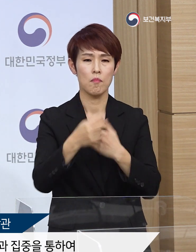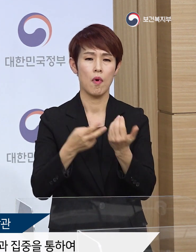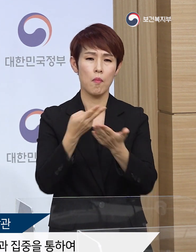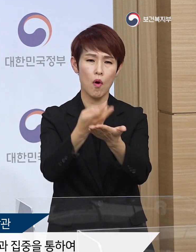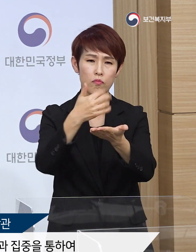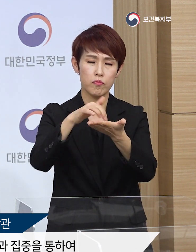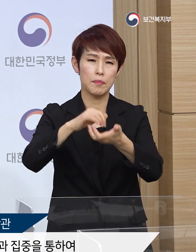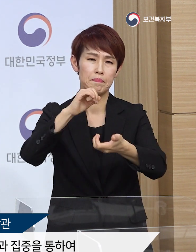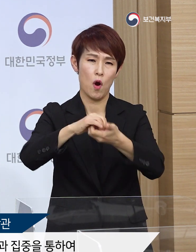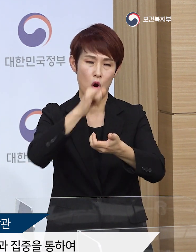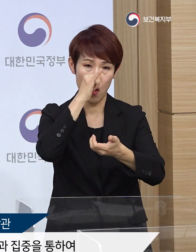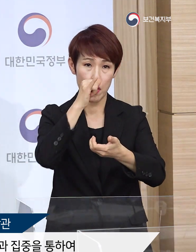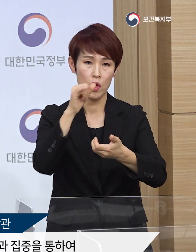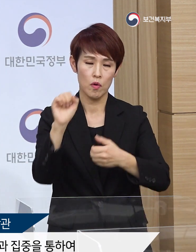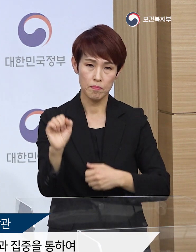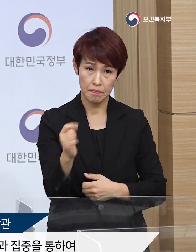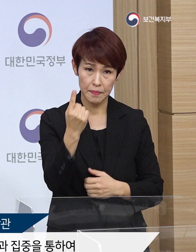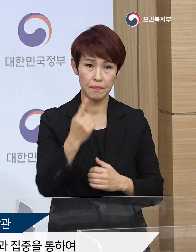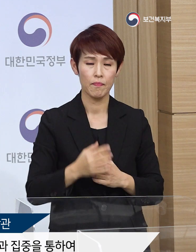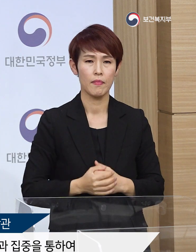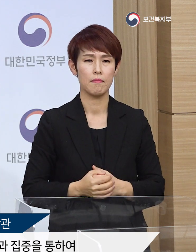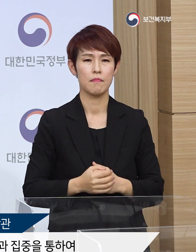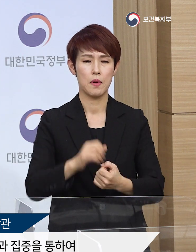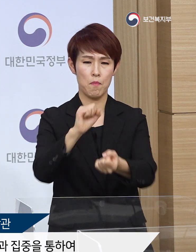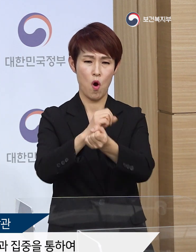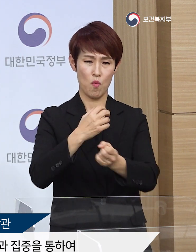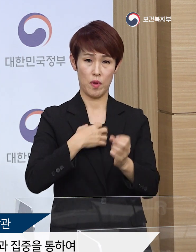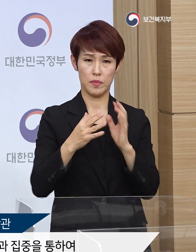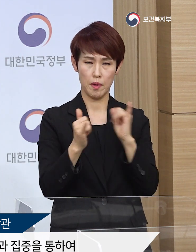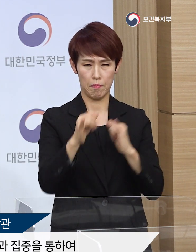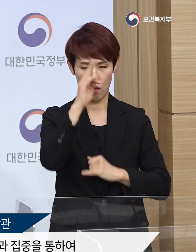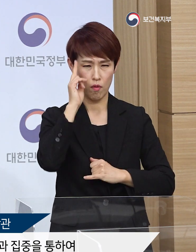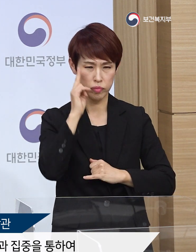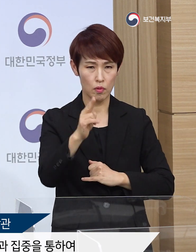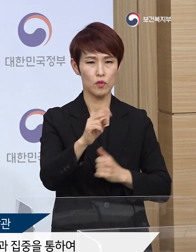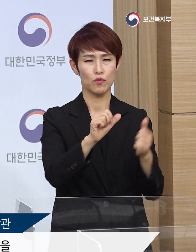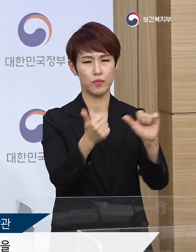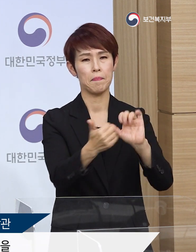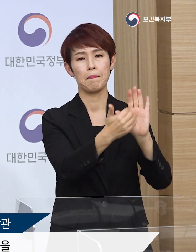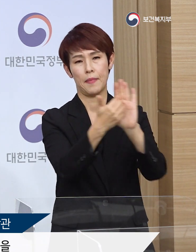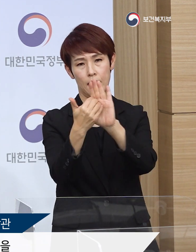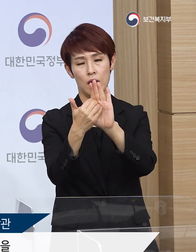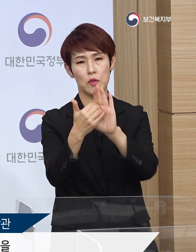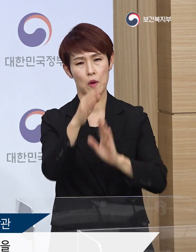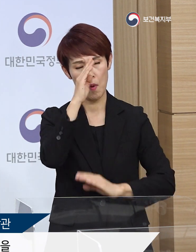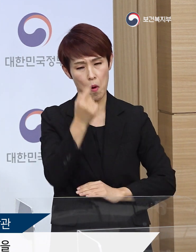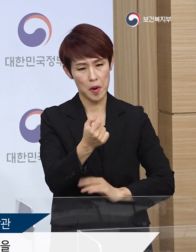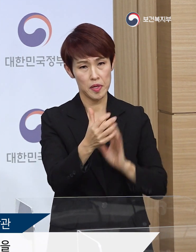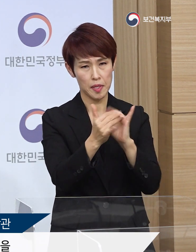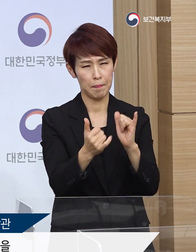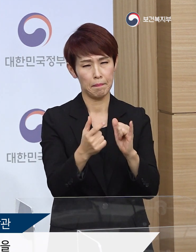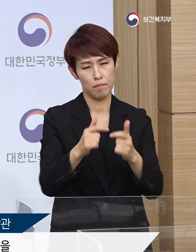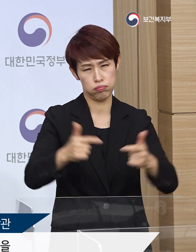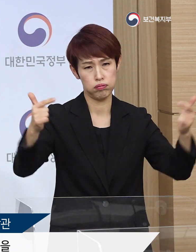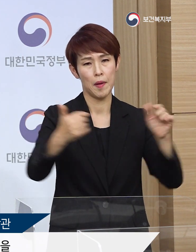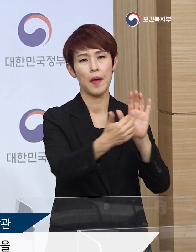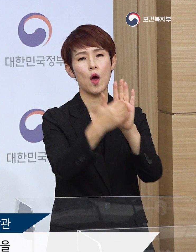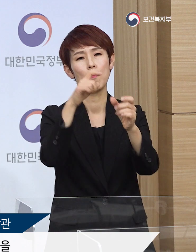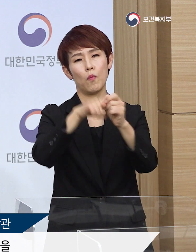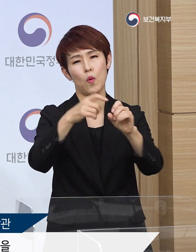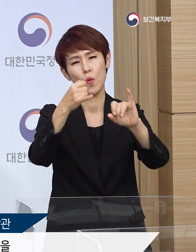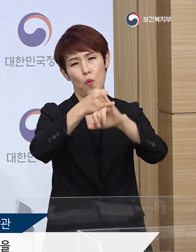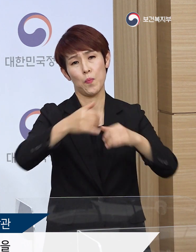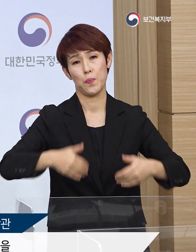선택과 집중을 통하여 고위험군의 중증과 사망을 방지하고 경증 환자의 급증에 대응하기 위해 꼭